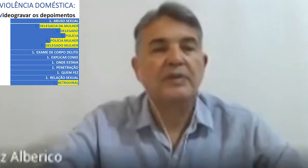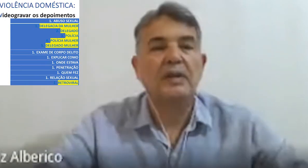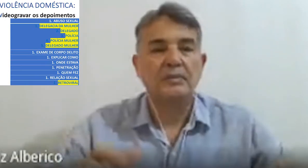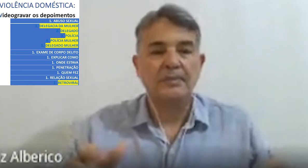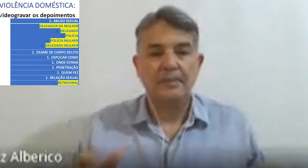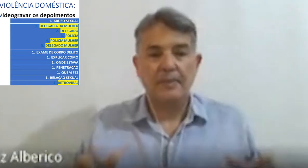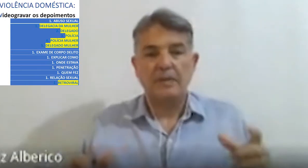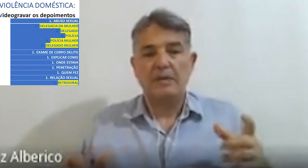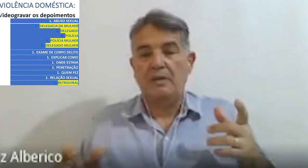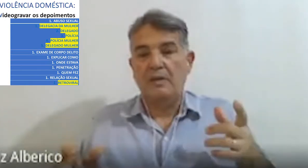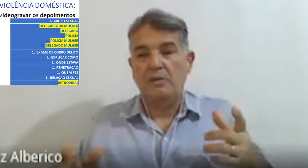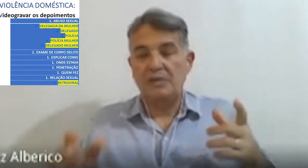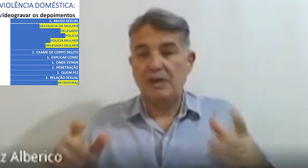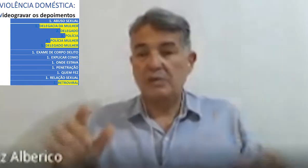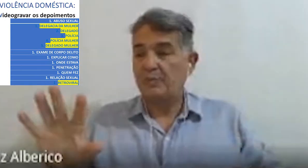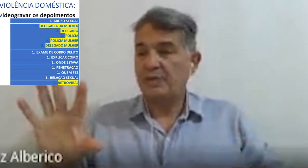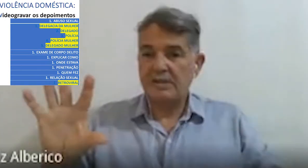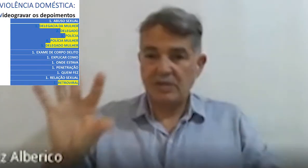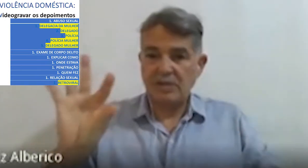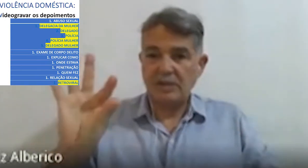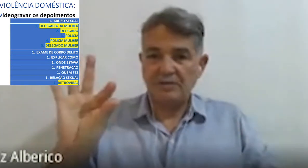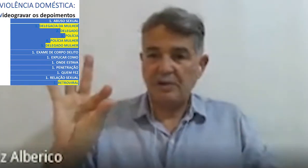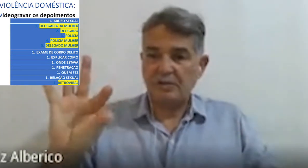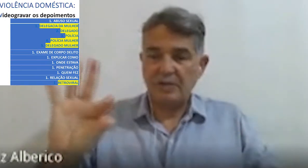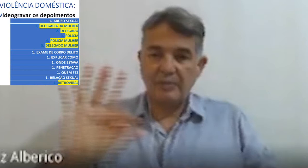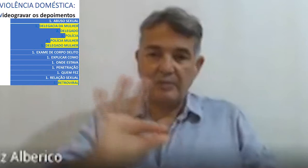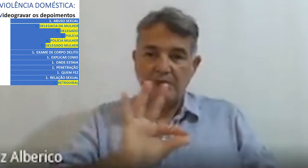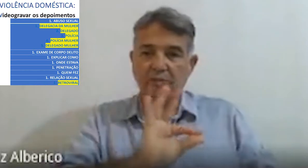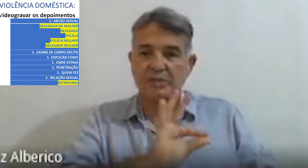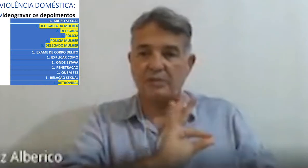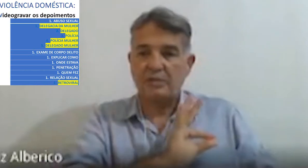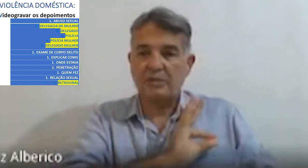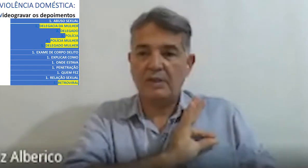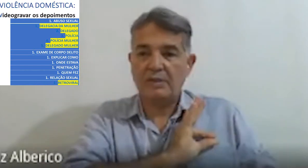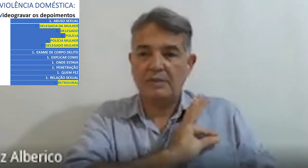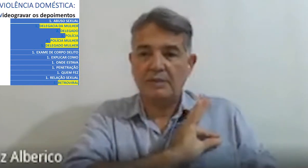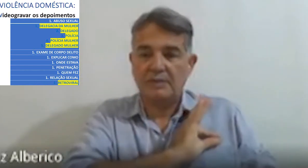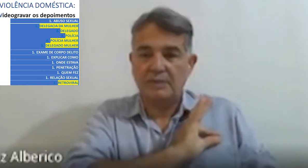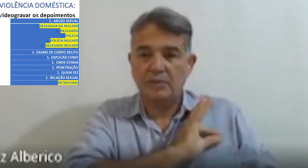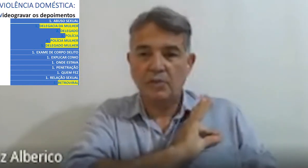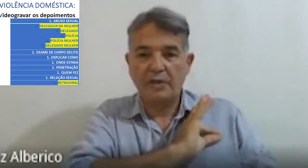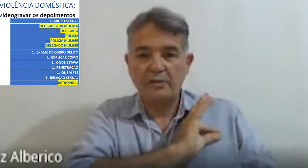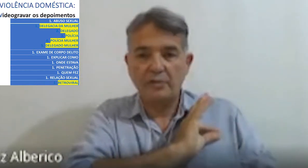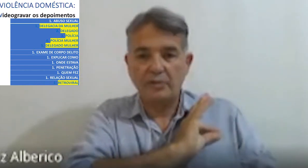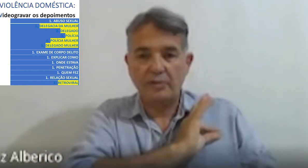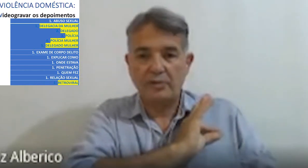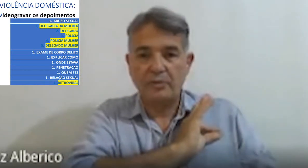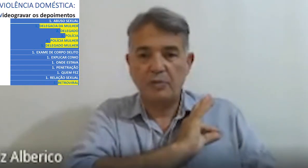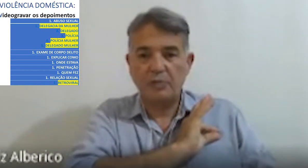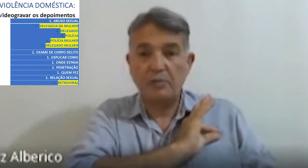Então, o sinal de polícia a gente já tinha feito, lembra? Que você coloca no canto oposto. Oba,